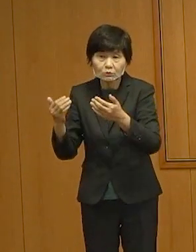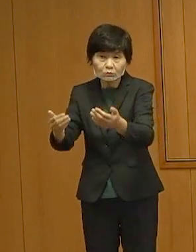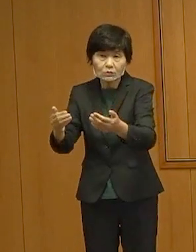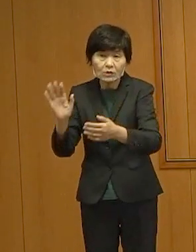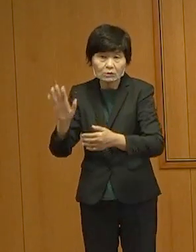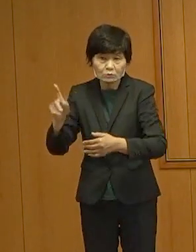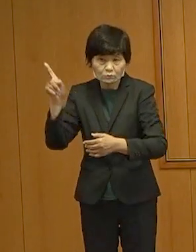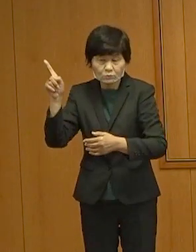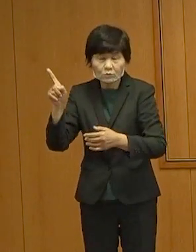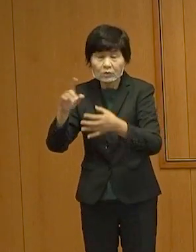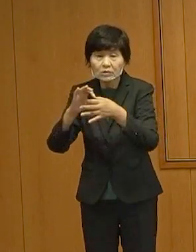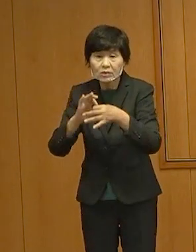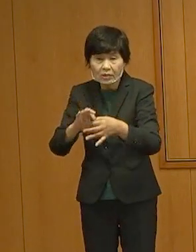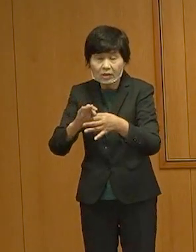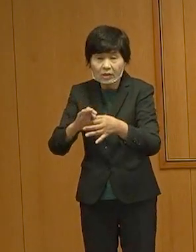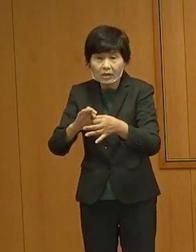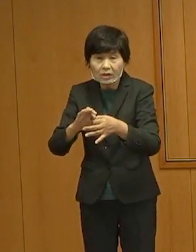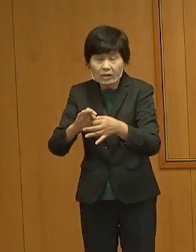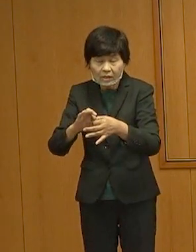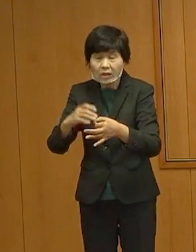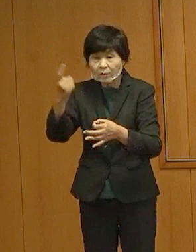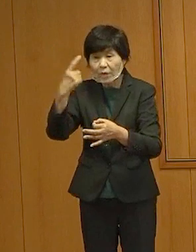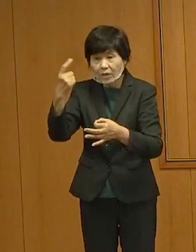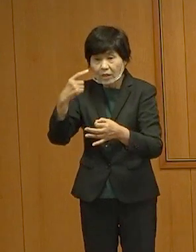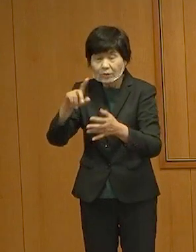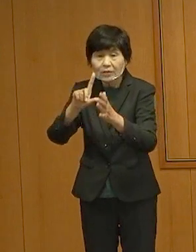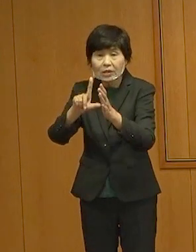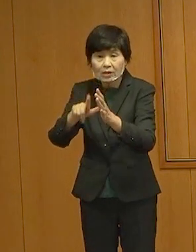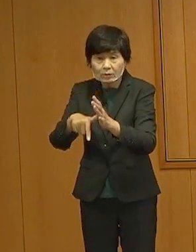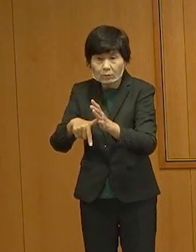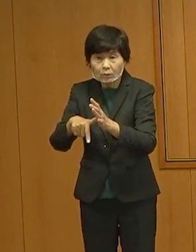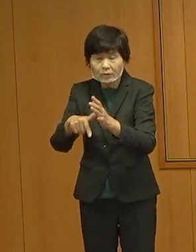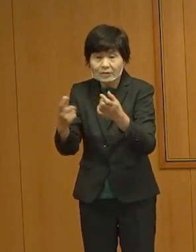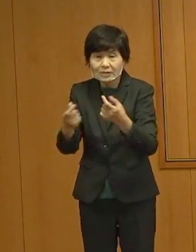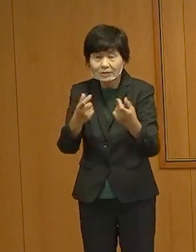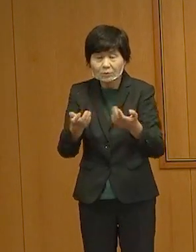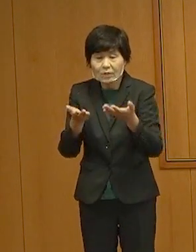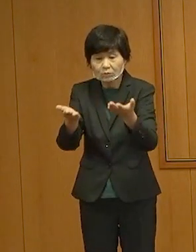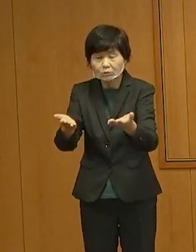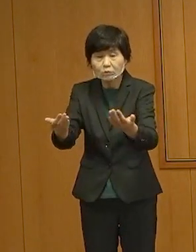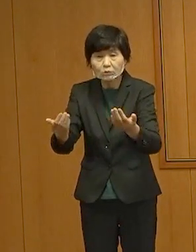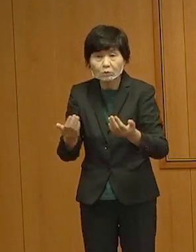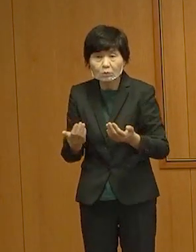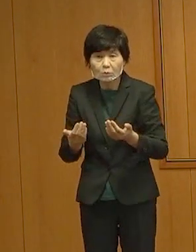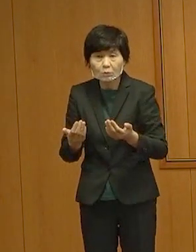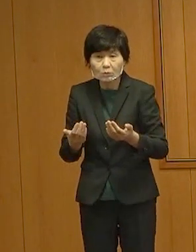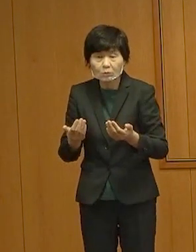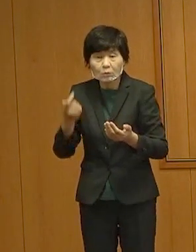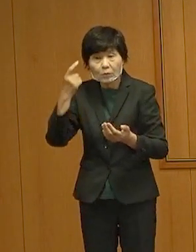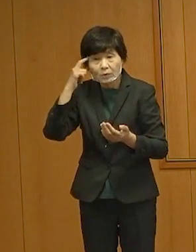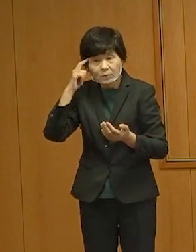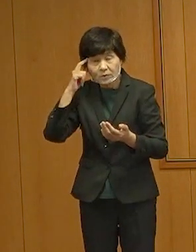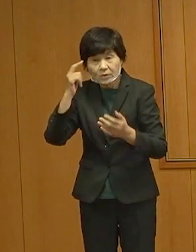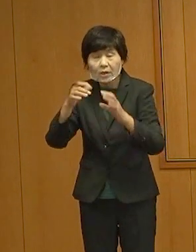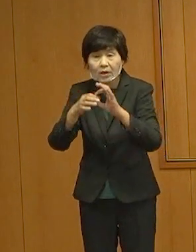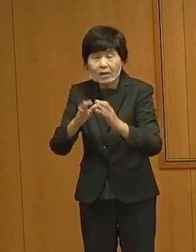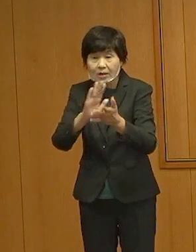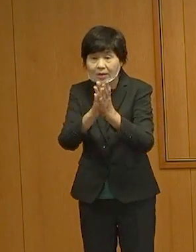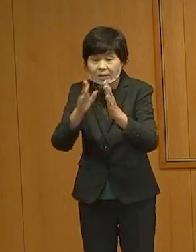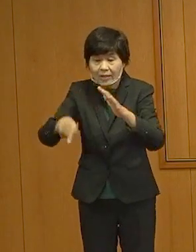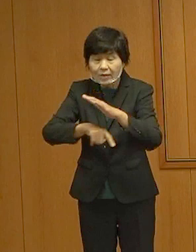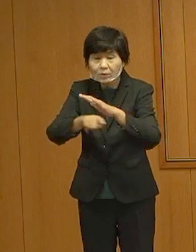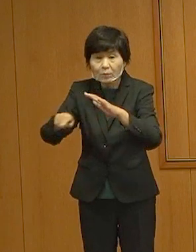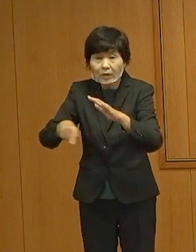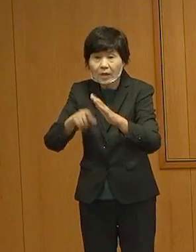しっかりと提供しないといけないんじゃないかということで、宮崎県内でも宮崎市が妥当だろうということ